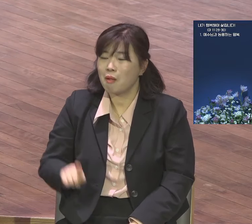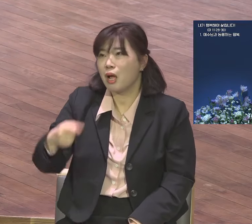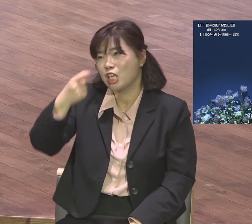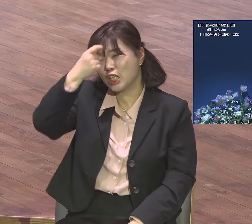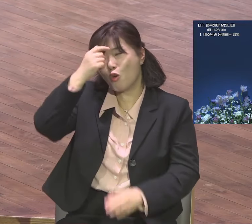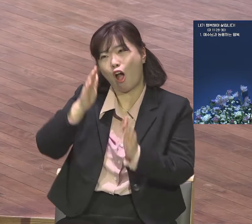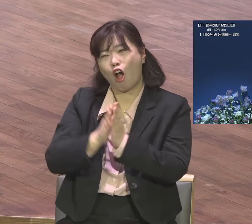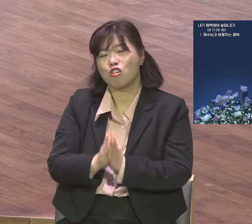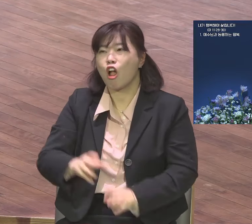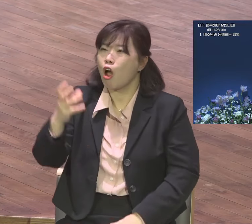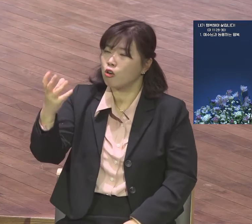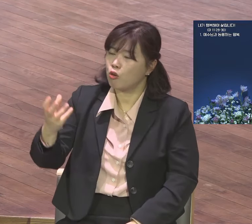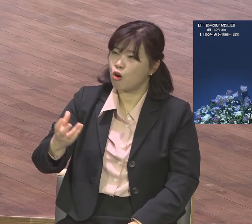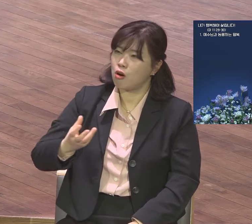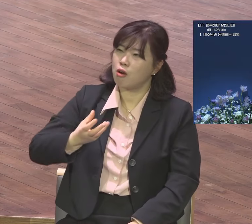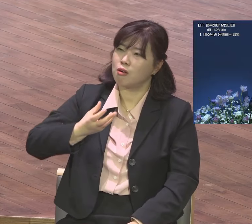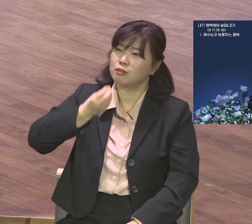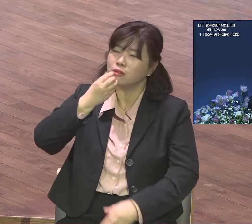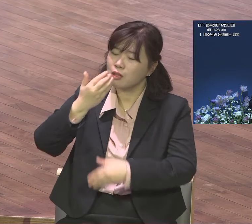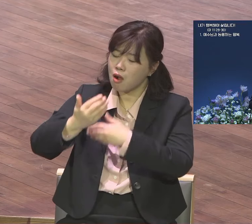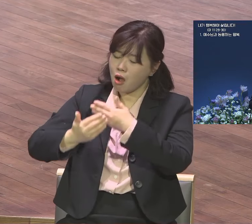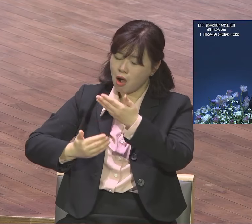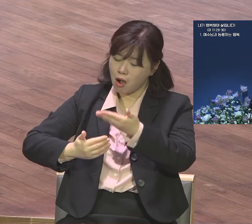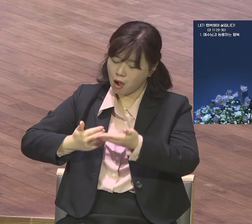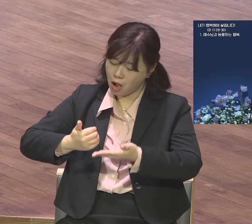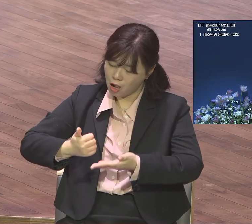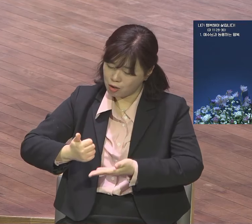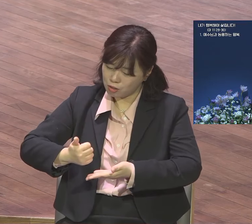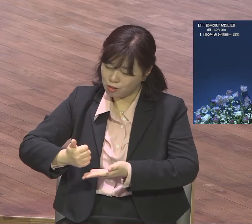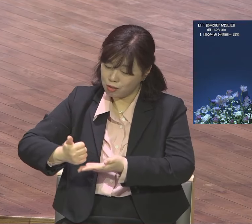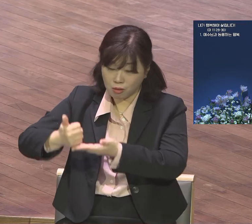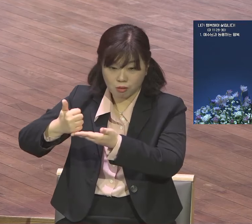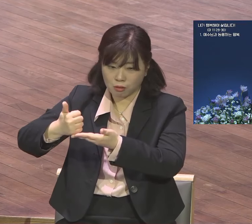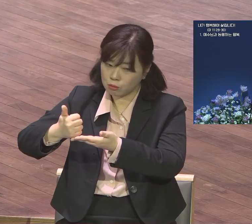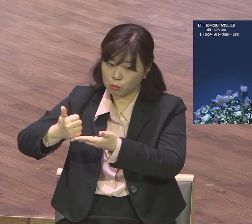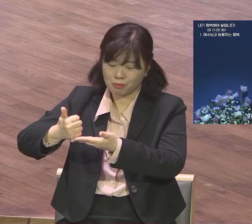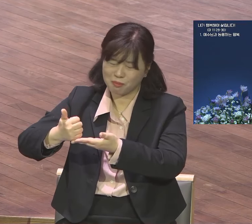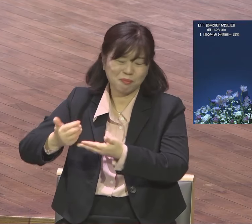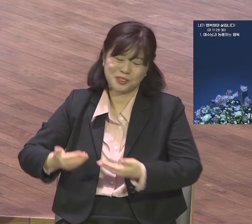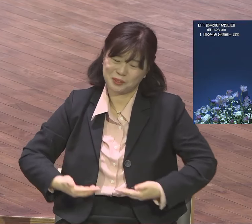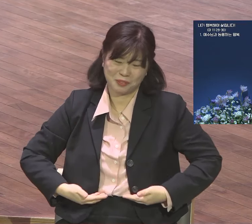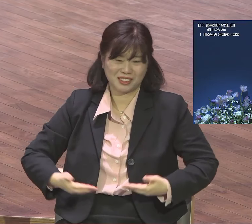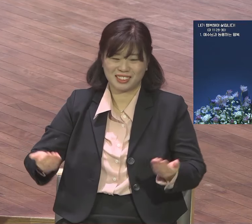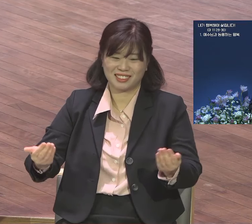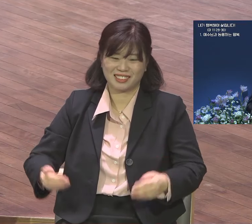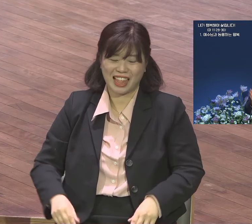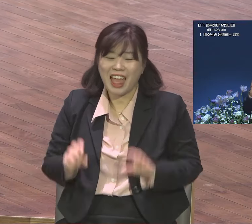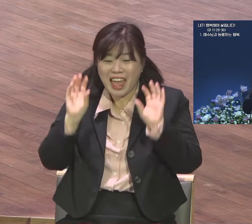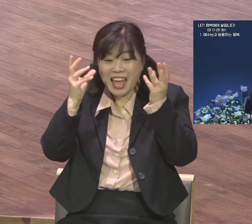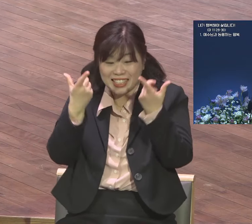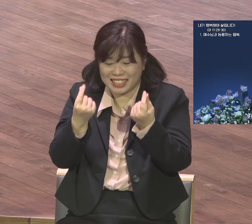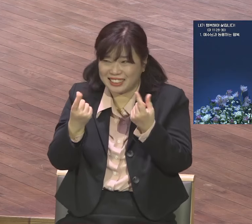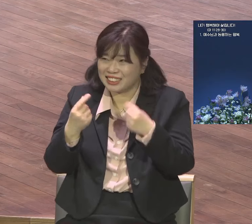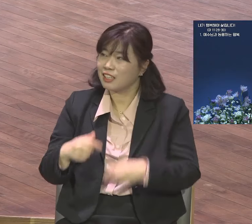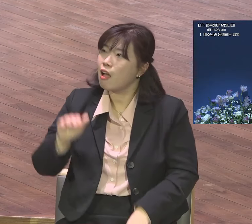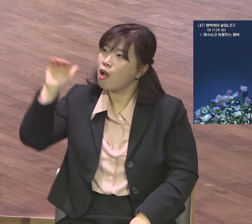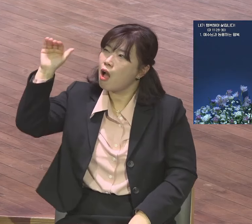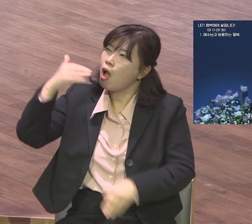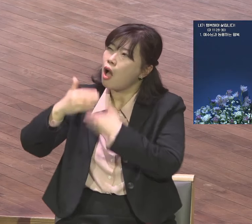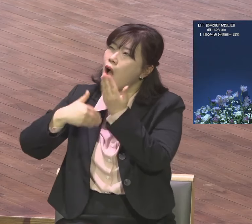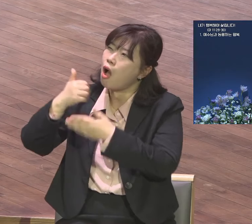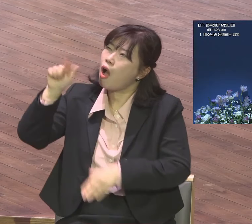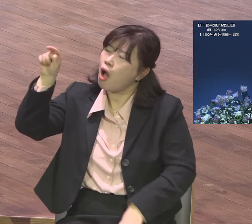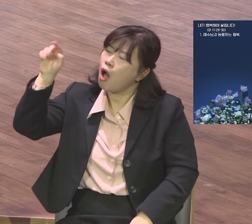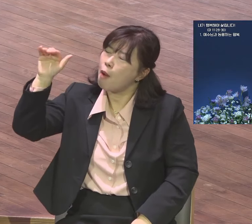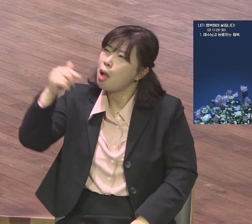그렇게 할 필요도 있지만 정말 순수하게 어린아이와 같은 마음으로 하나님께 아뢰면 하나님께서 이렇게 깨닫게